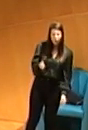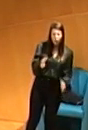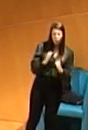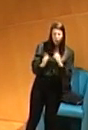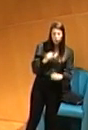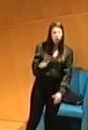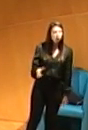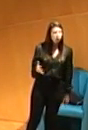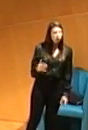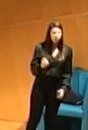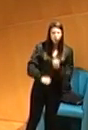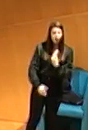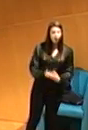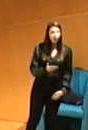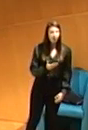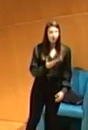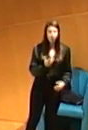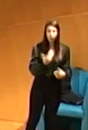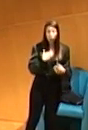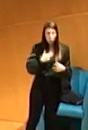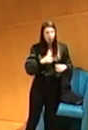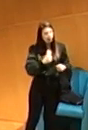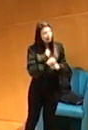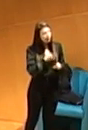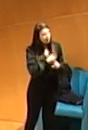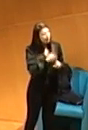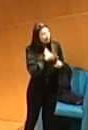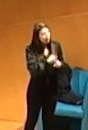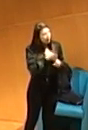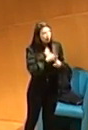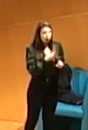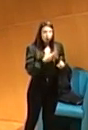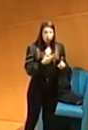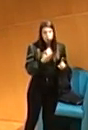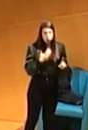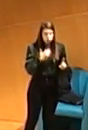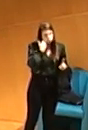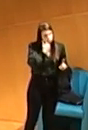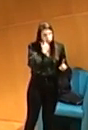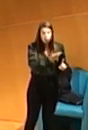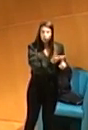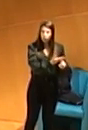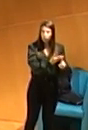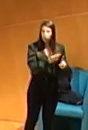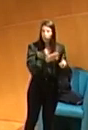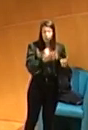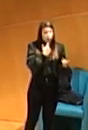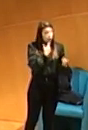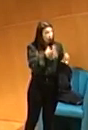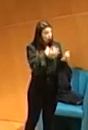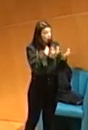Donc, je m'écrasais, je rampais. Et du coup, c'était compliqué. Qu'est-ce qu'ils avaient à